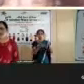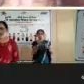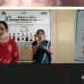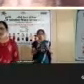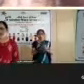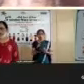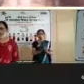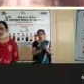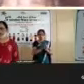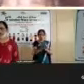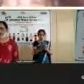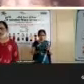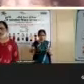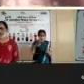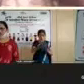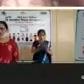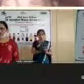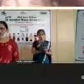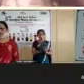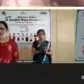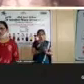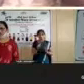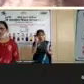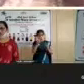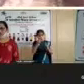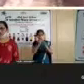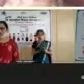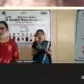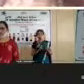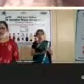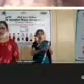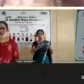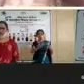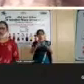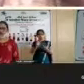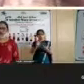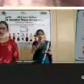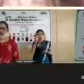प्रतिबद्धता दर्शाई है, ताकि पूर्वोत्तर क्षेत्र में विभिन्न विषयों के पुनर्वास